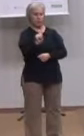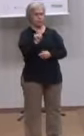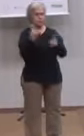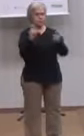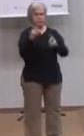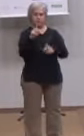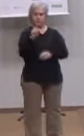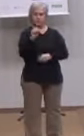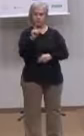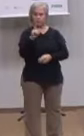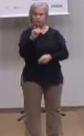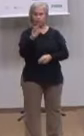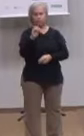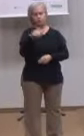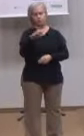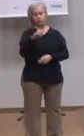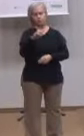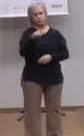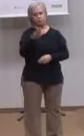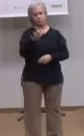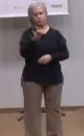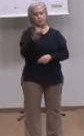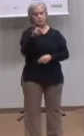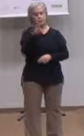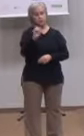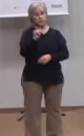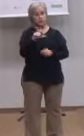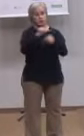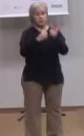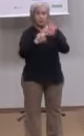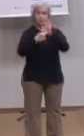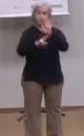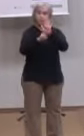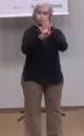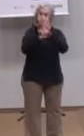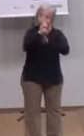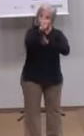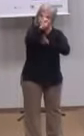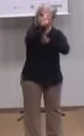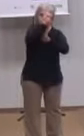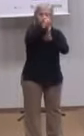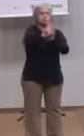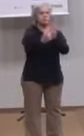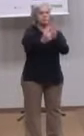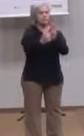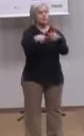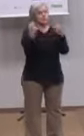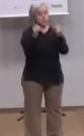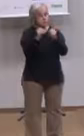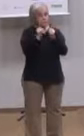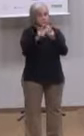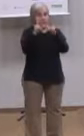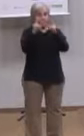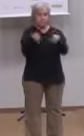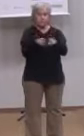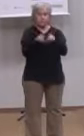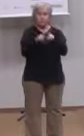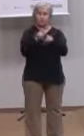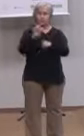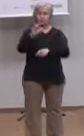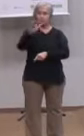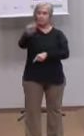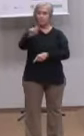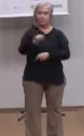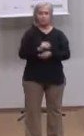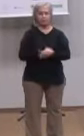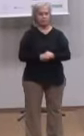poliomielite na neuromuscular e virou referência. Por que não fazer isso para